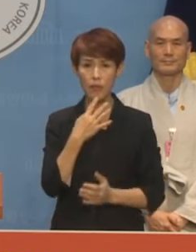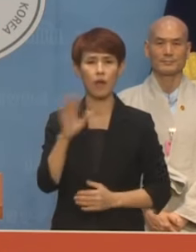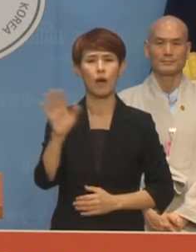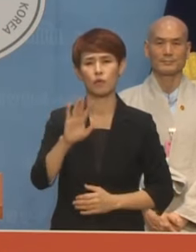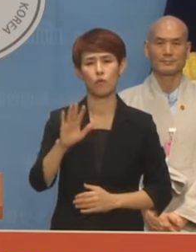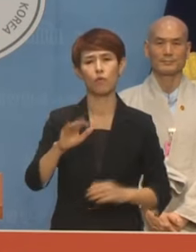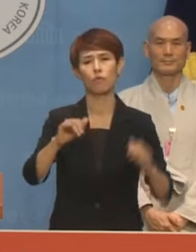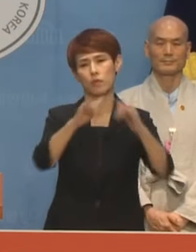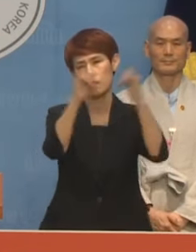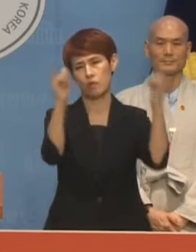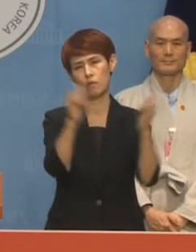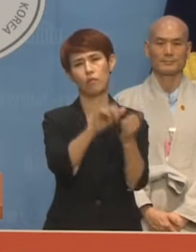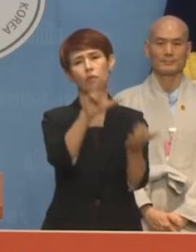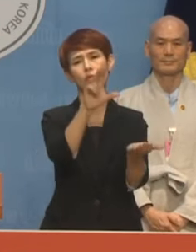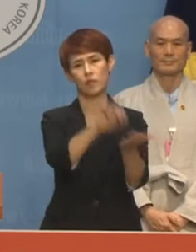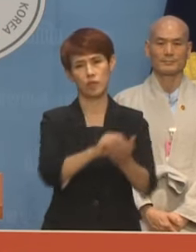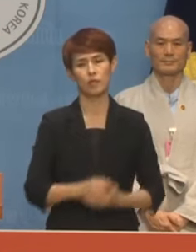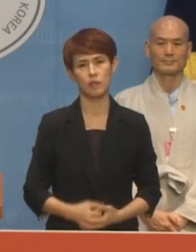우리 사회의 문제입니다.